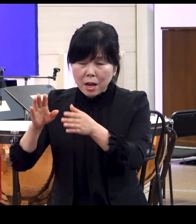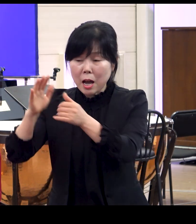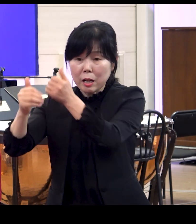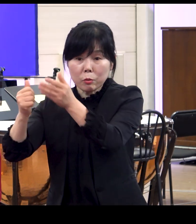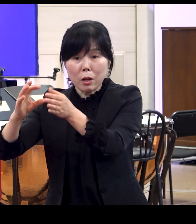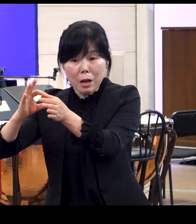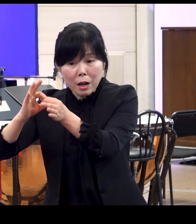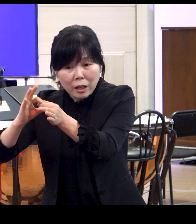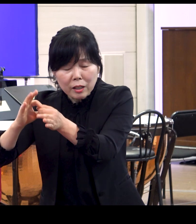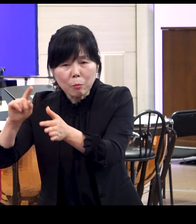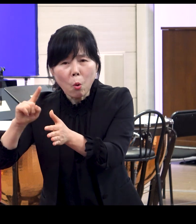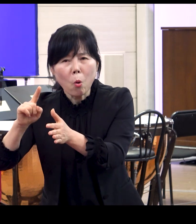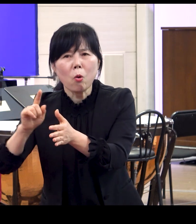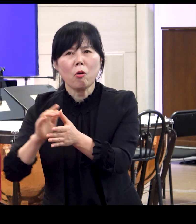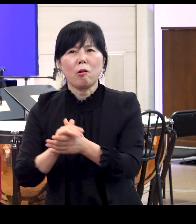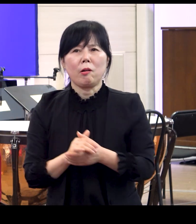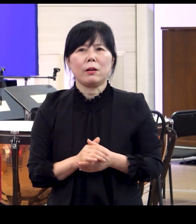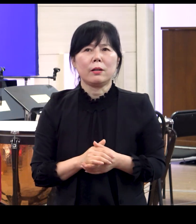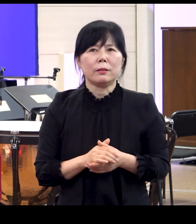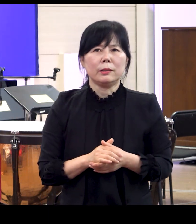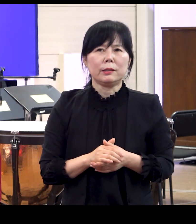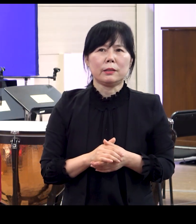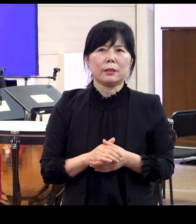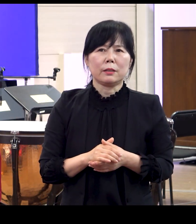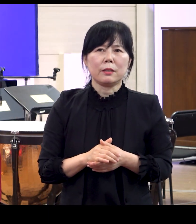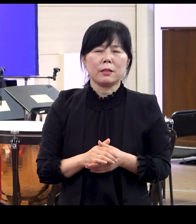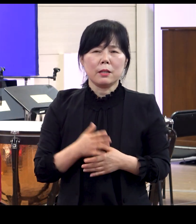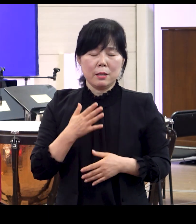진짜 관계는요, 직접